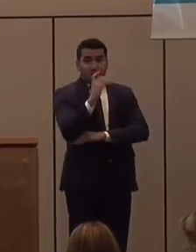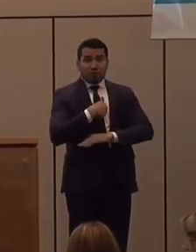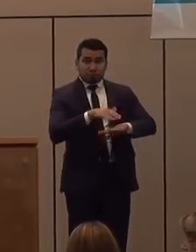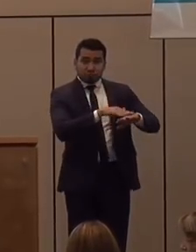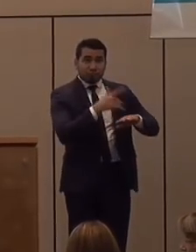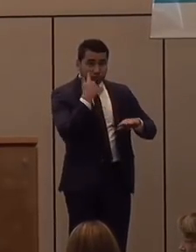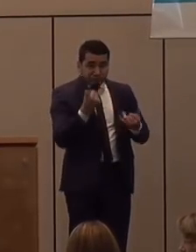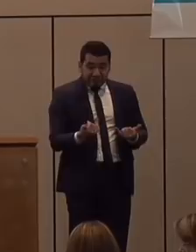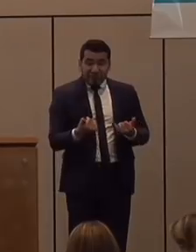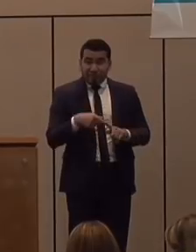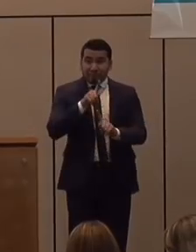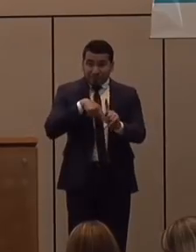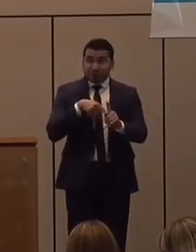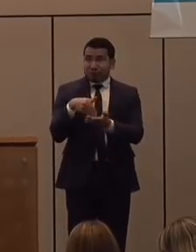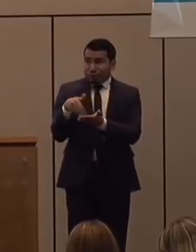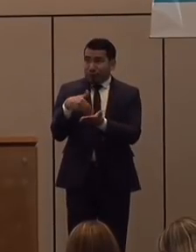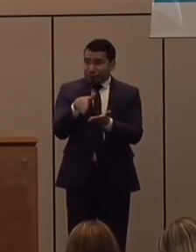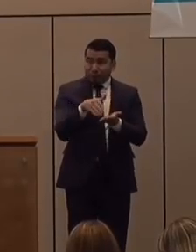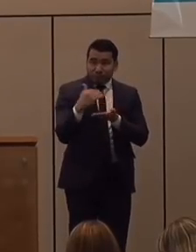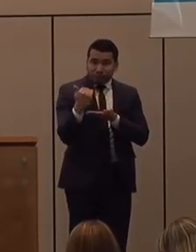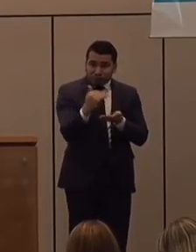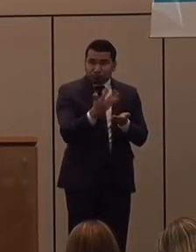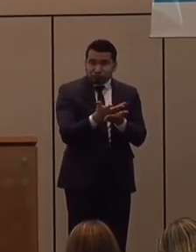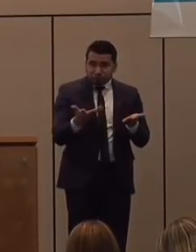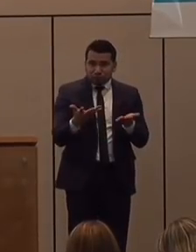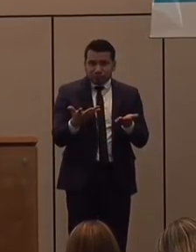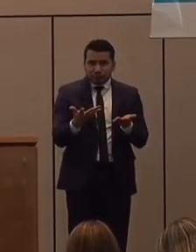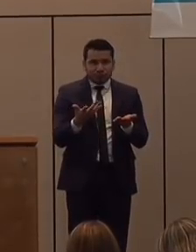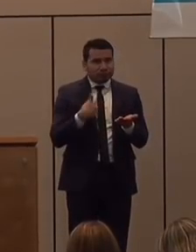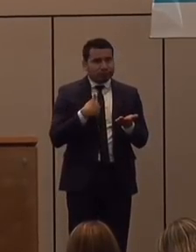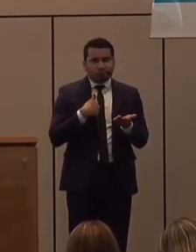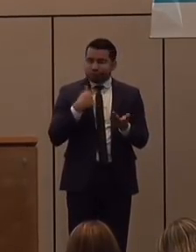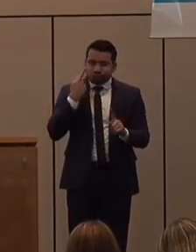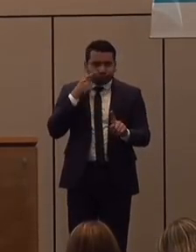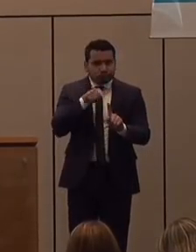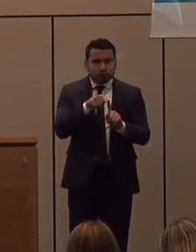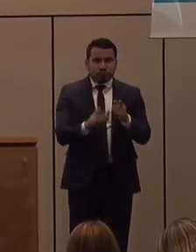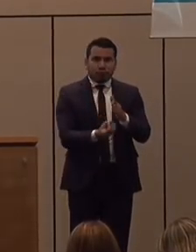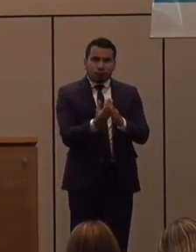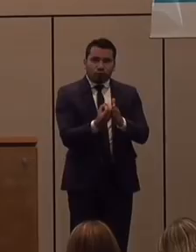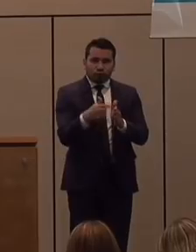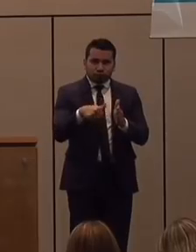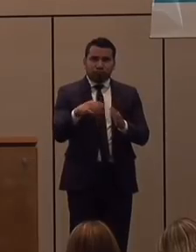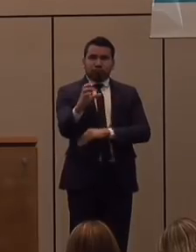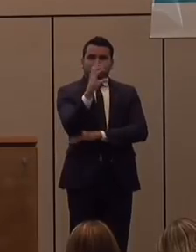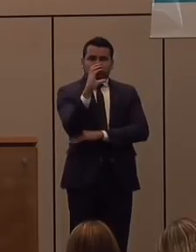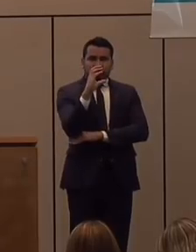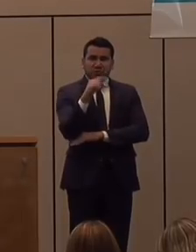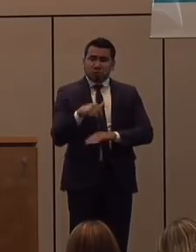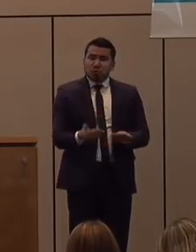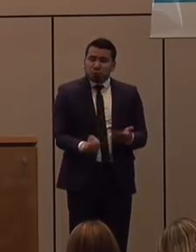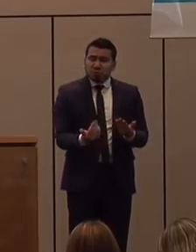consumo de compras de regalos pues optamos por el producto colombiano porque es competitivo porque es de calidad